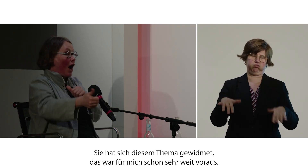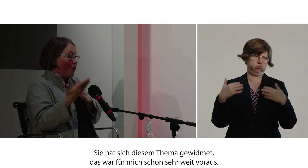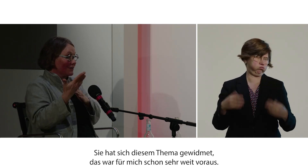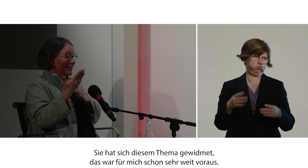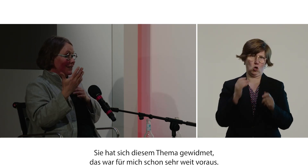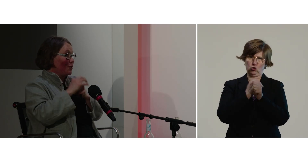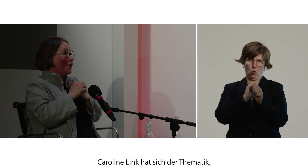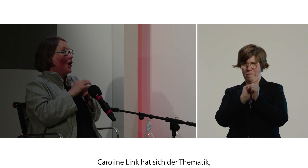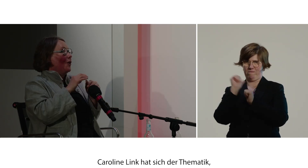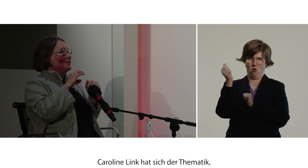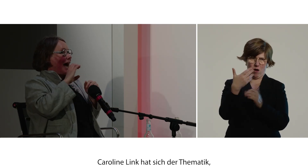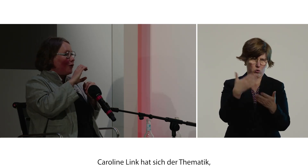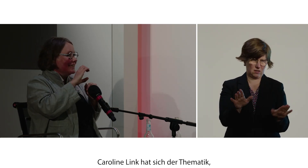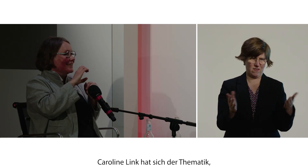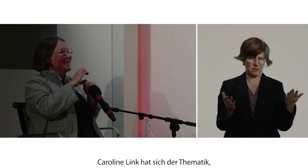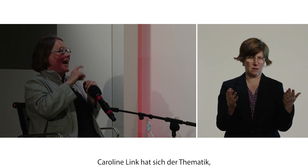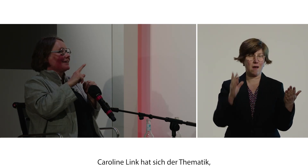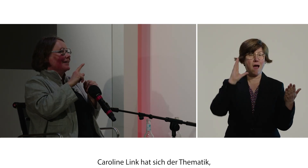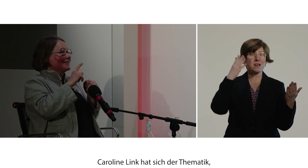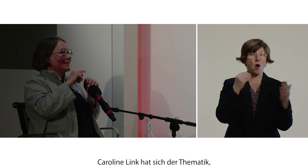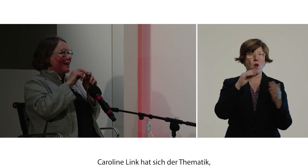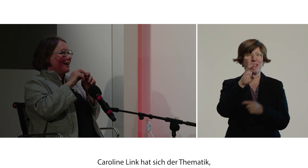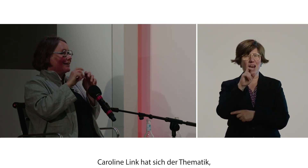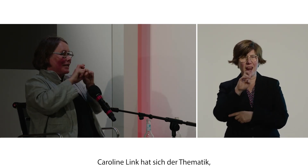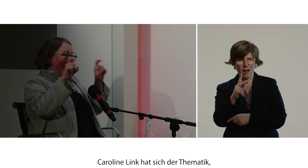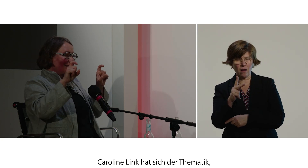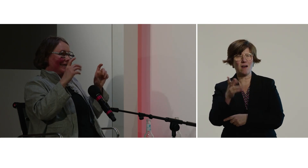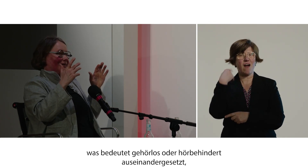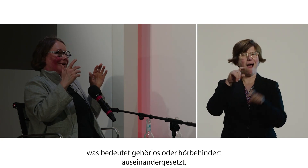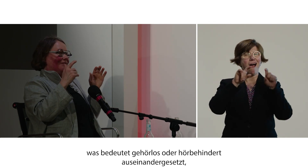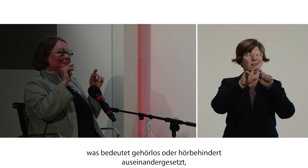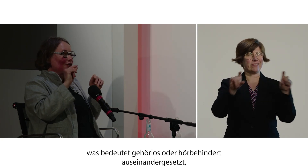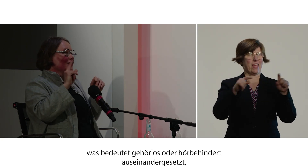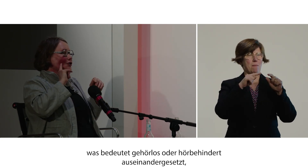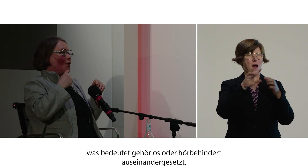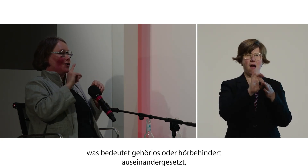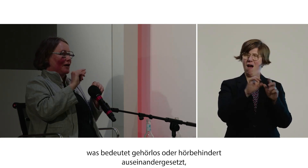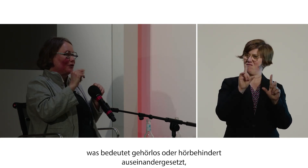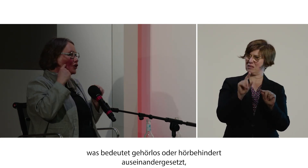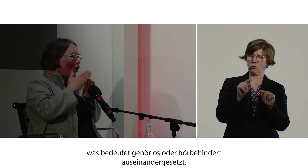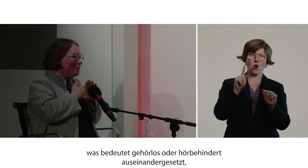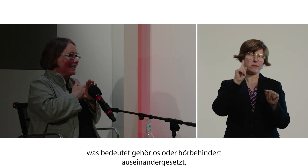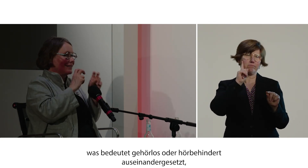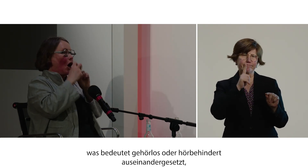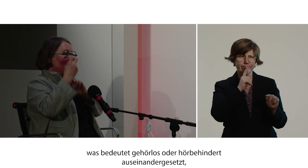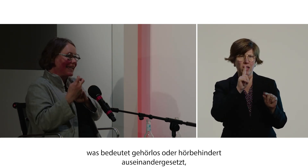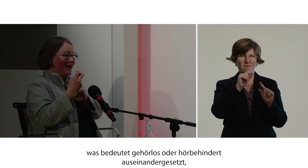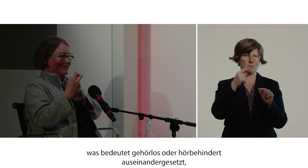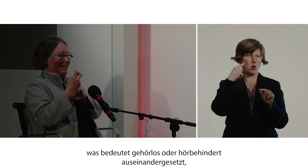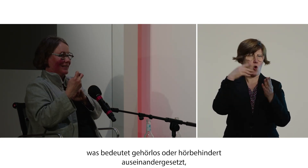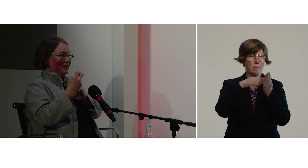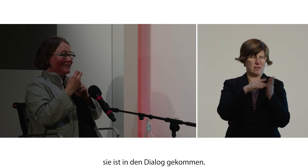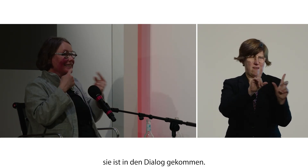weit voraus. Und Caroline Link hat sich der Thematik, was bedeutet Gehörlos, was bedeutet Hörbehinders, sich